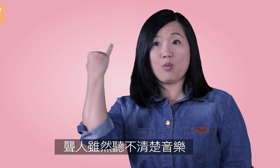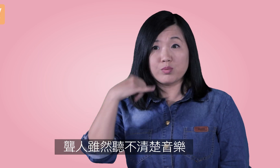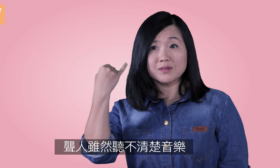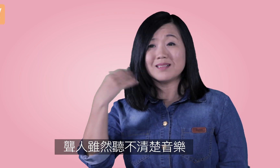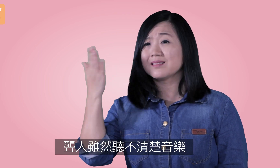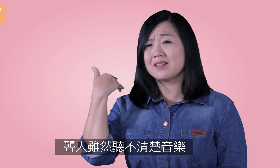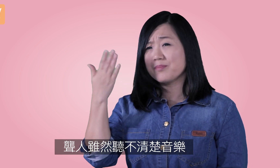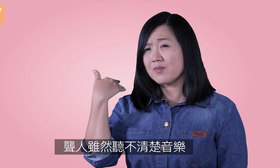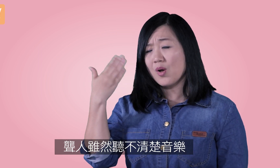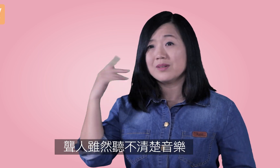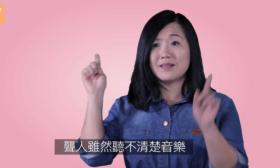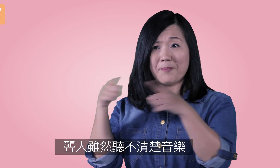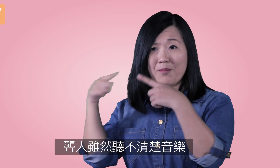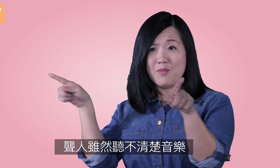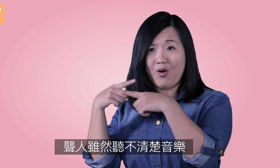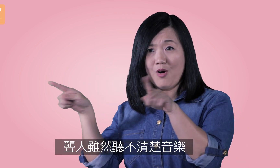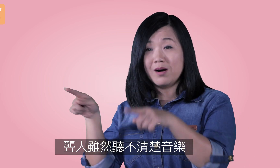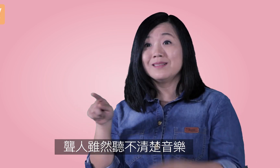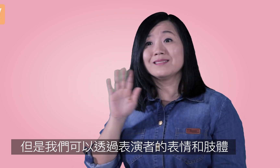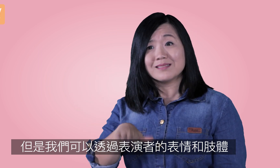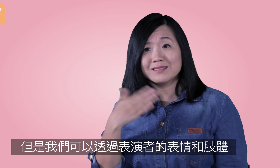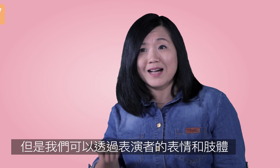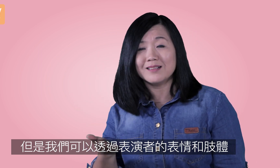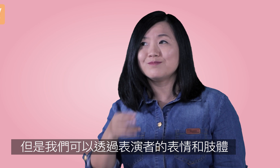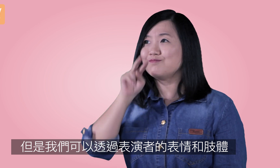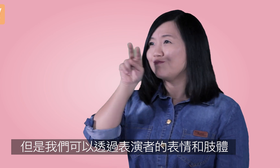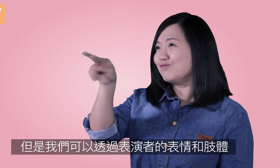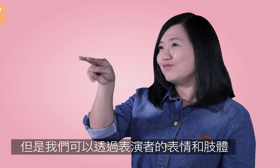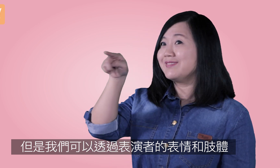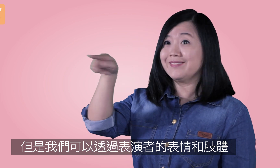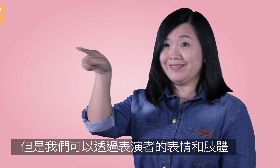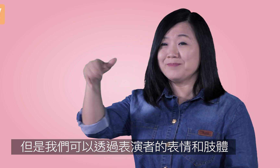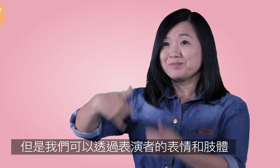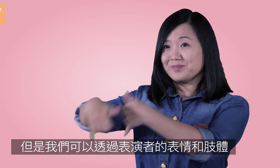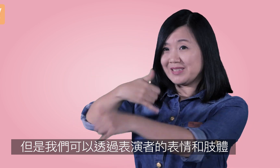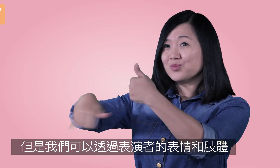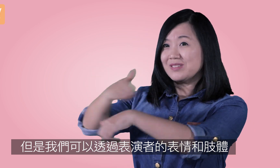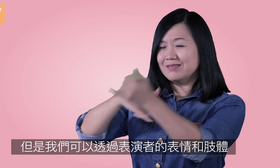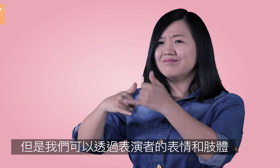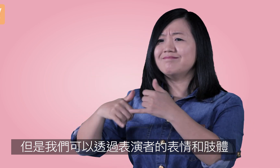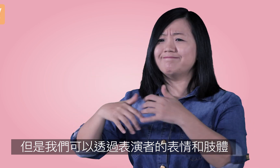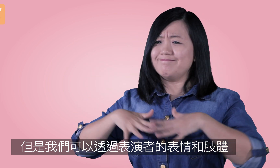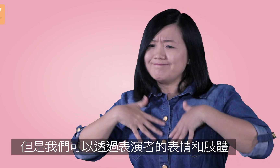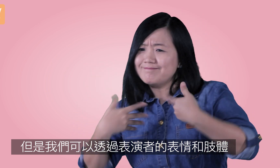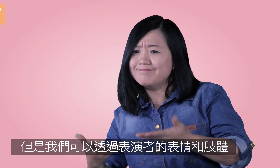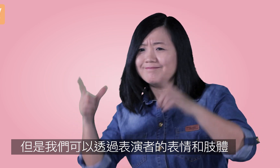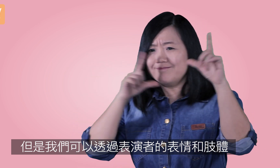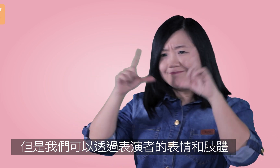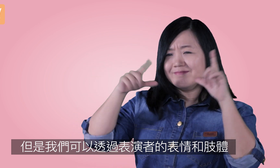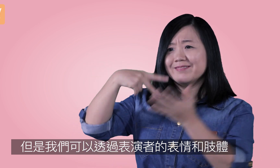聋人虽然听不清楚音乐，但我们可以透过表演者的表情和肢